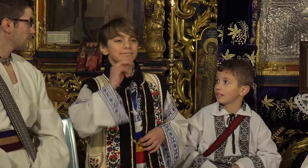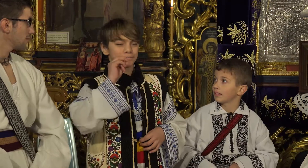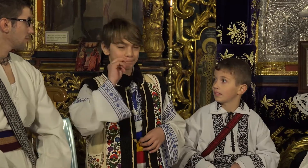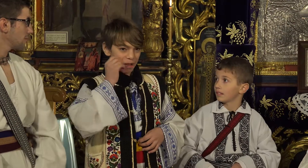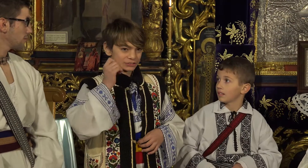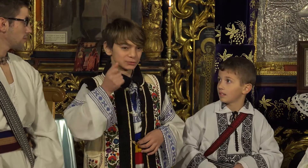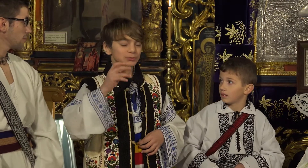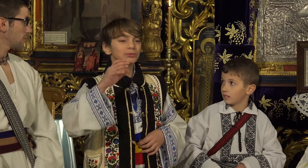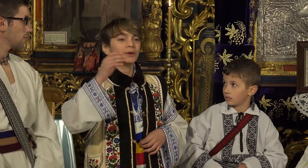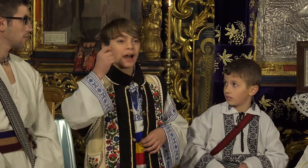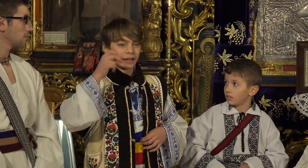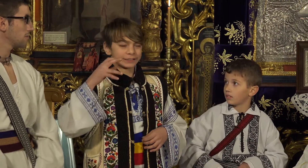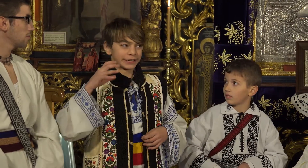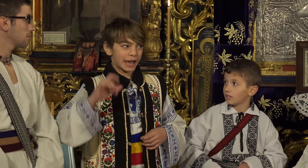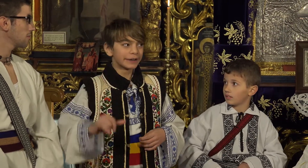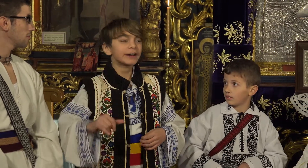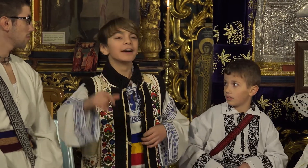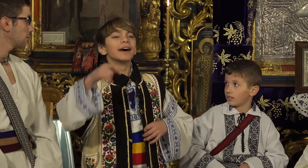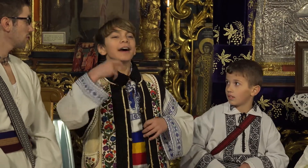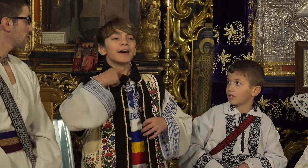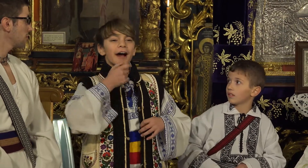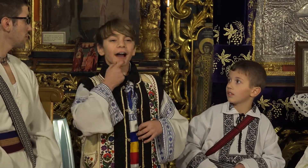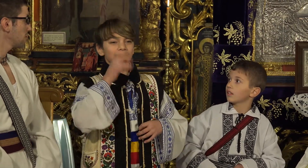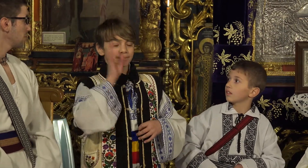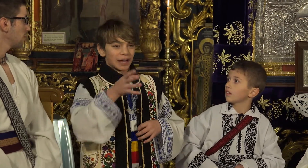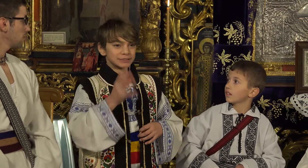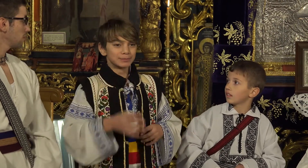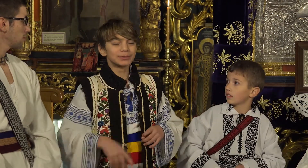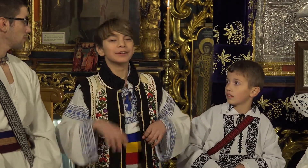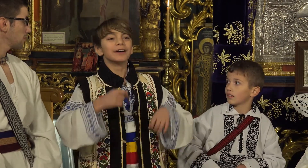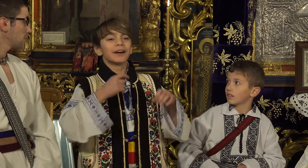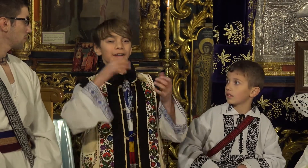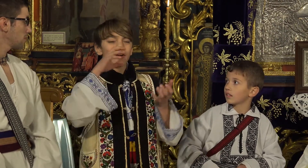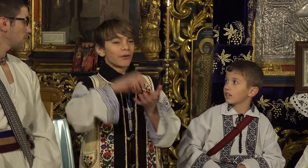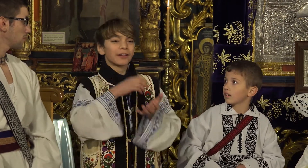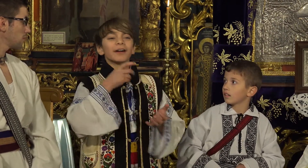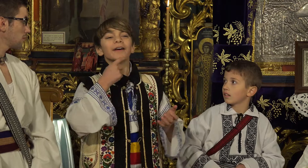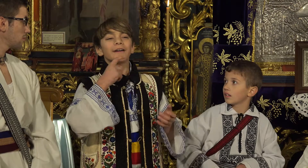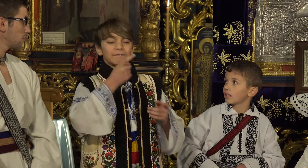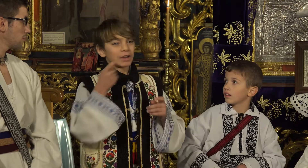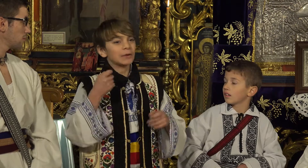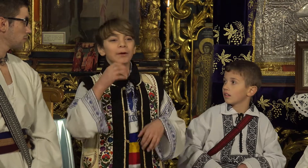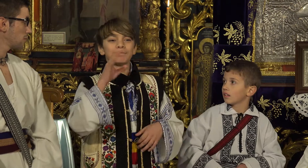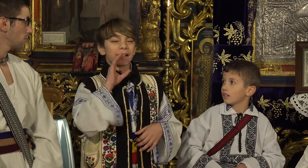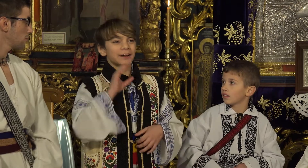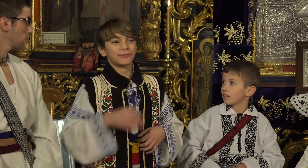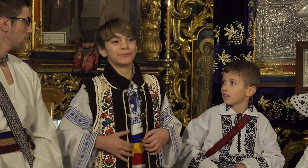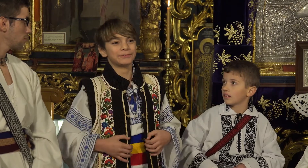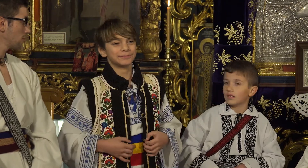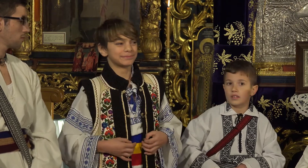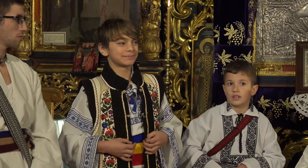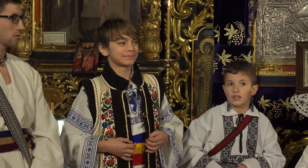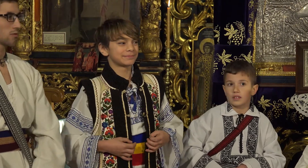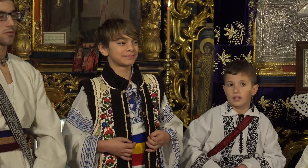Numele meu Pașu Andrei. Am 14 ani. Născut la Bacău.